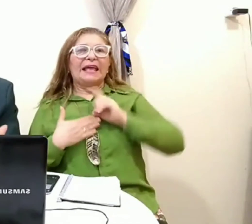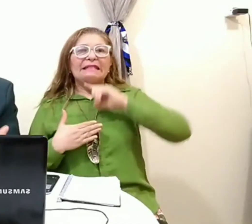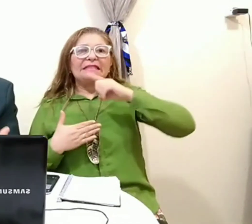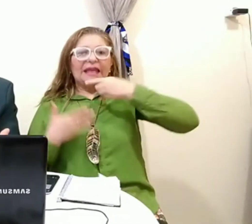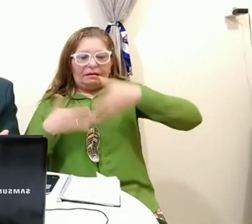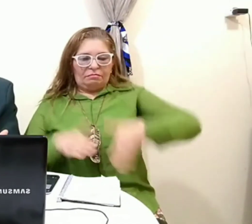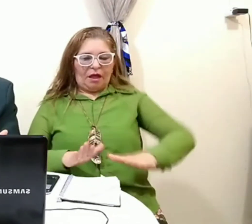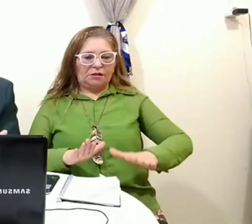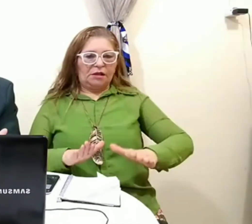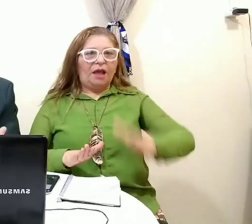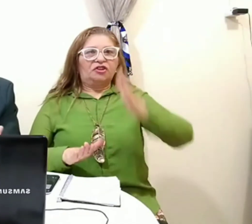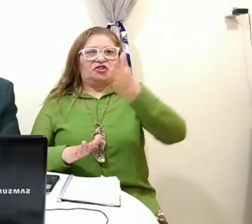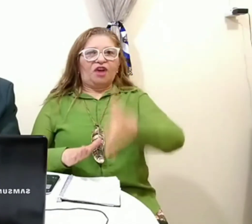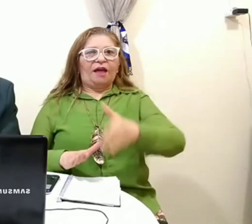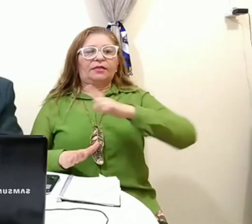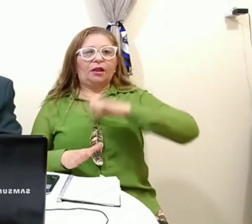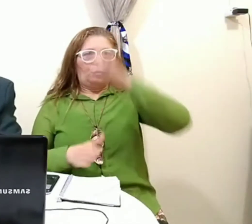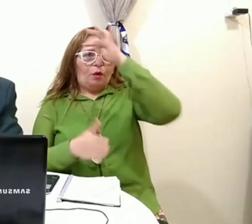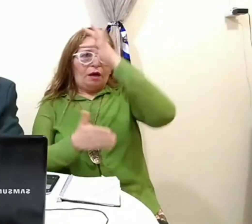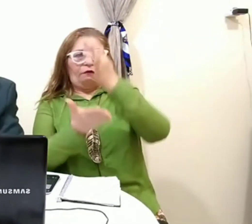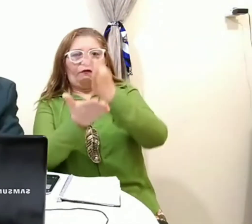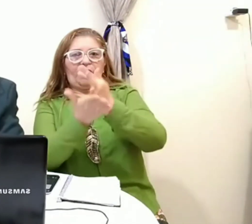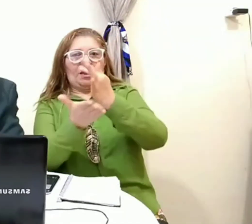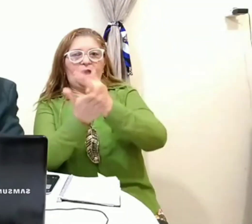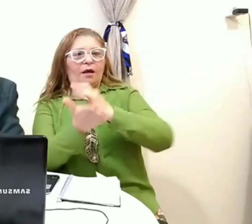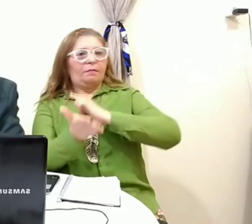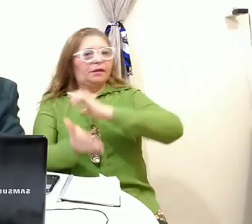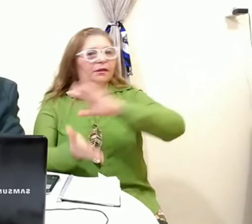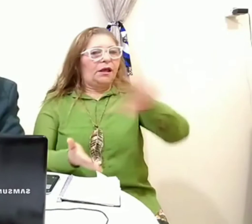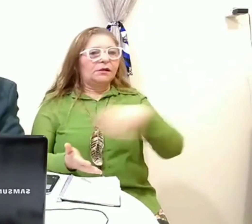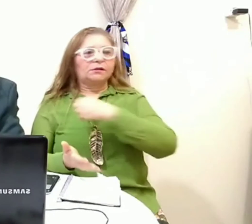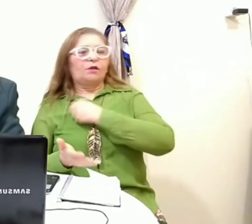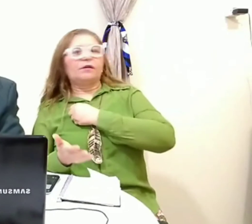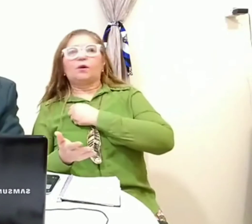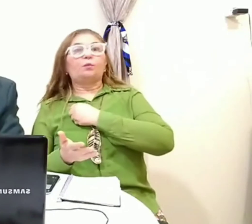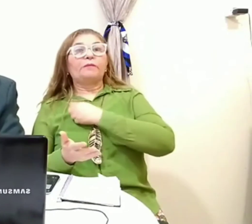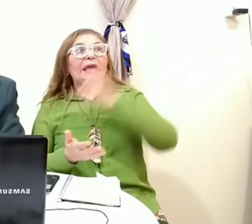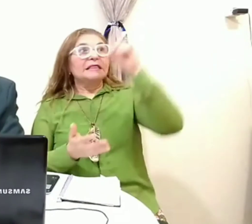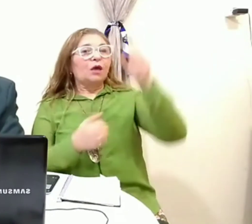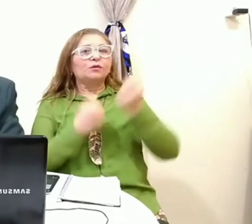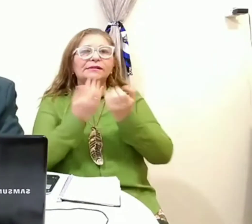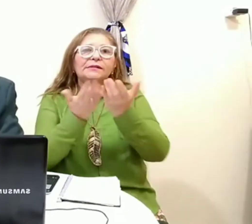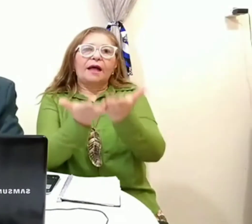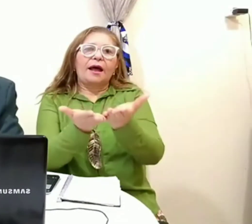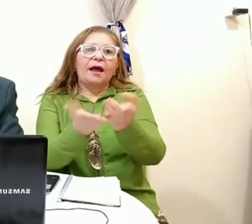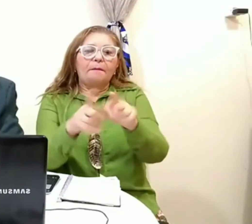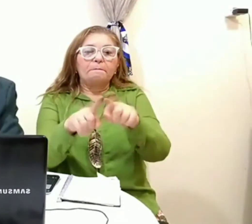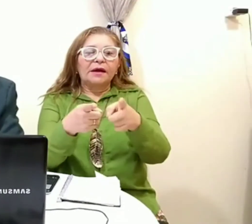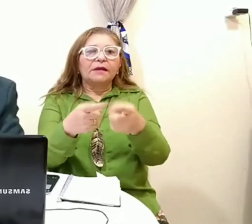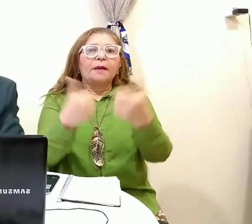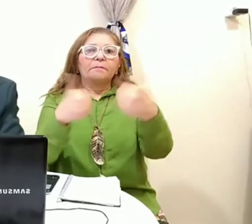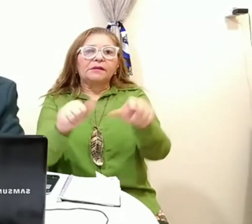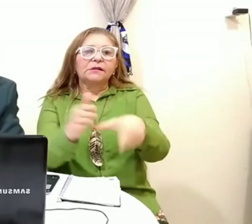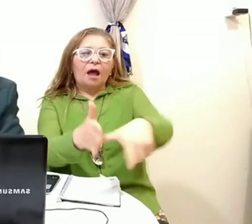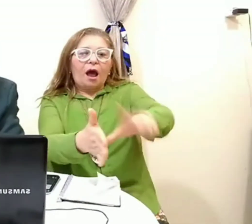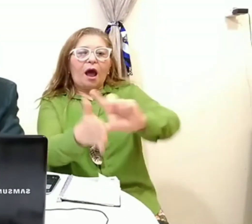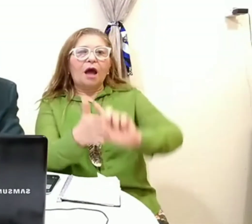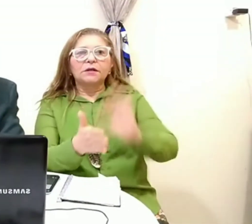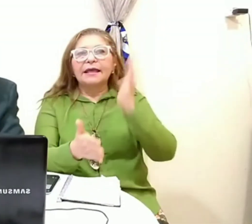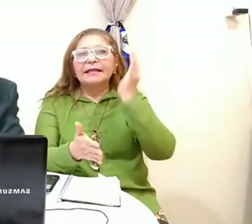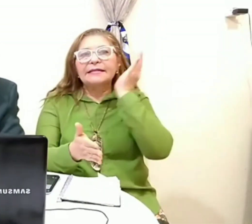para a salvação. Esta fé ela é dada por Deus, mas é preciso ouvir a sua palavra e é